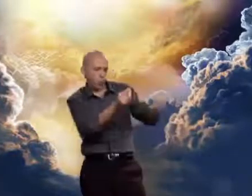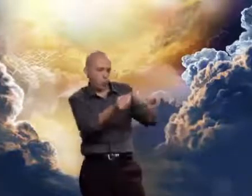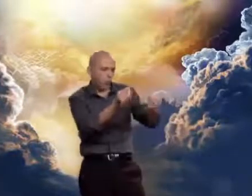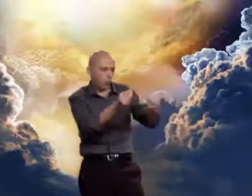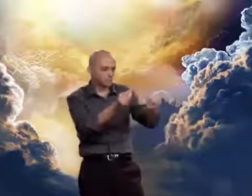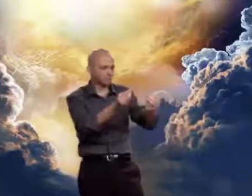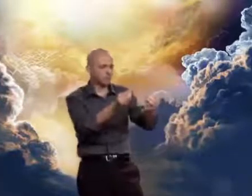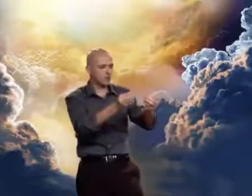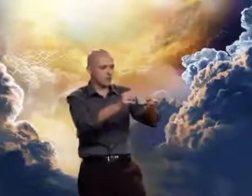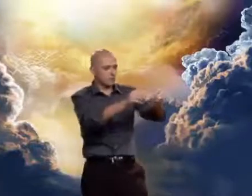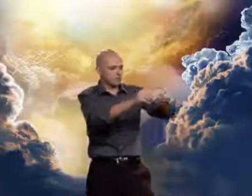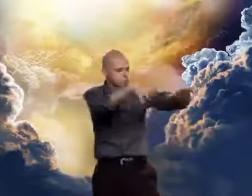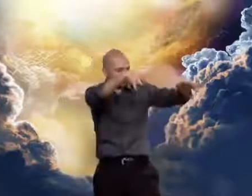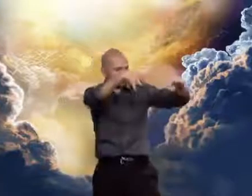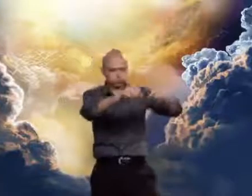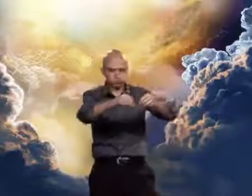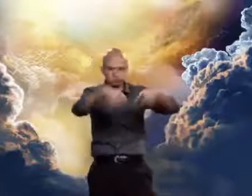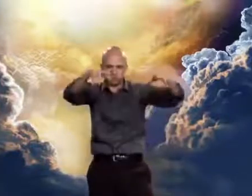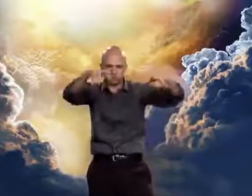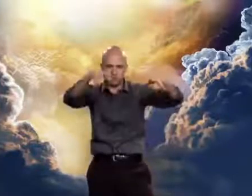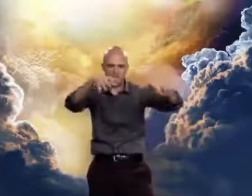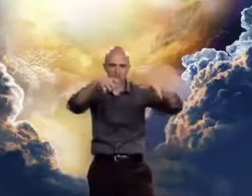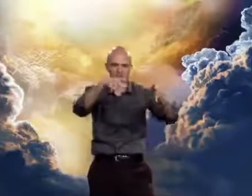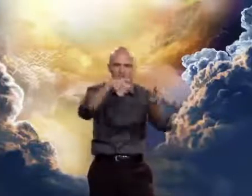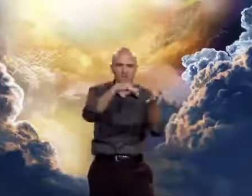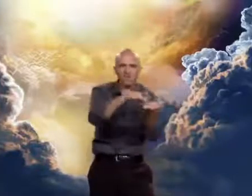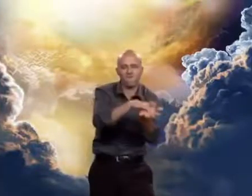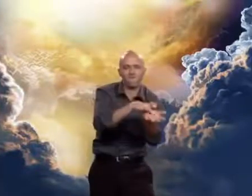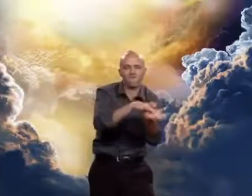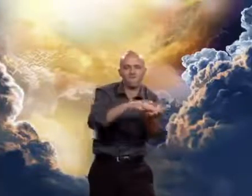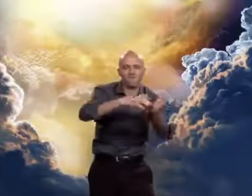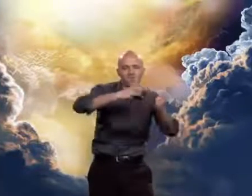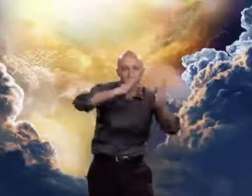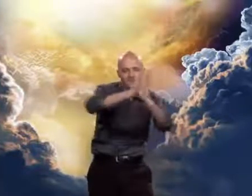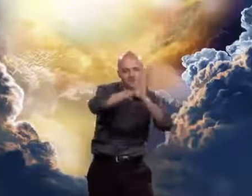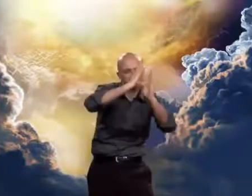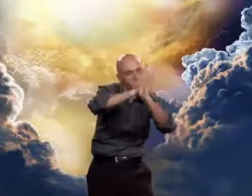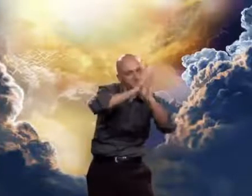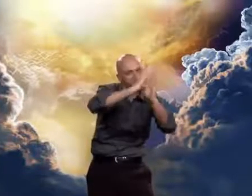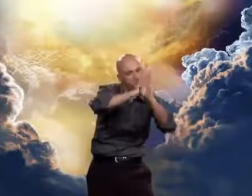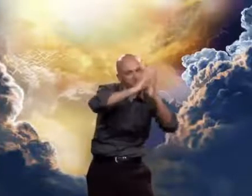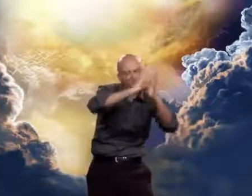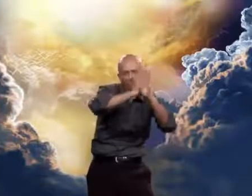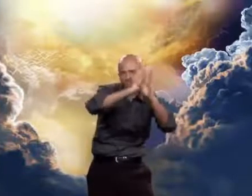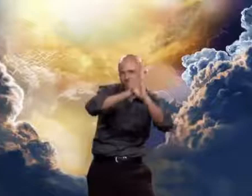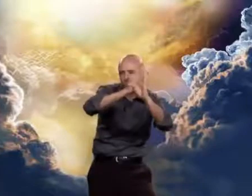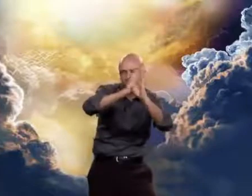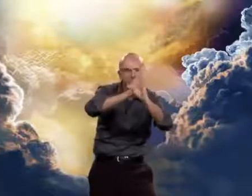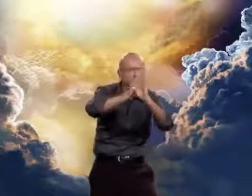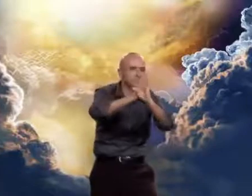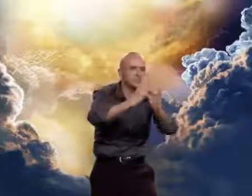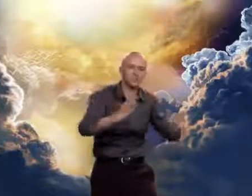parte? Multidões aceitam ansiosamente os ensinos que levam a uma vida desregrada. Satanás apanha em